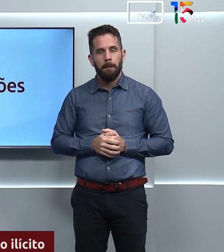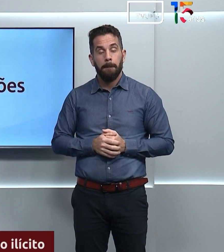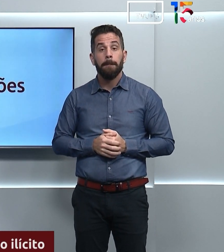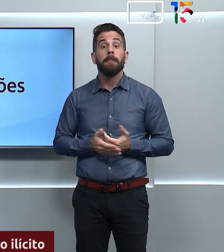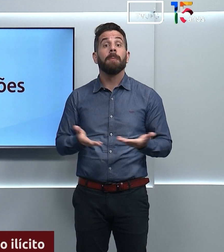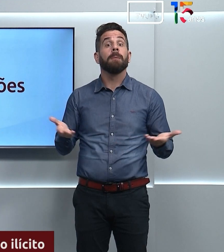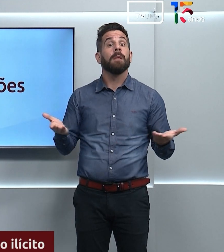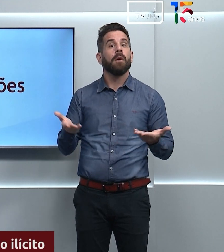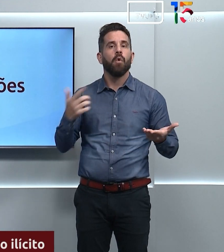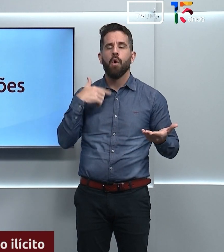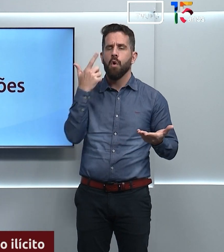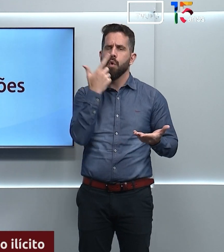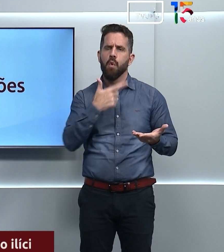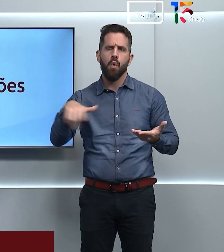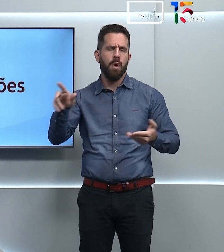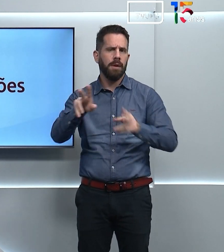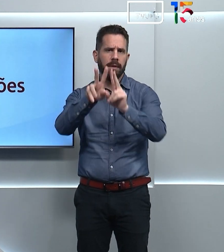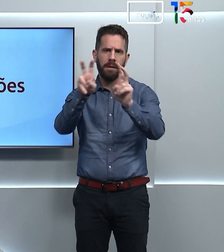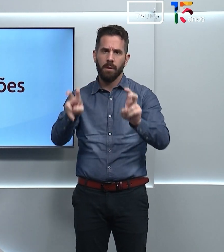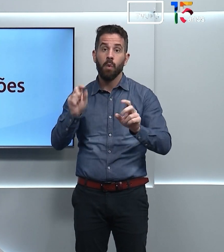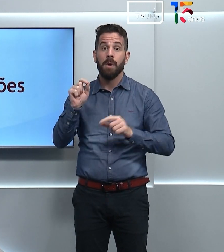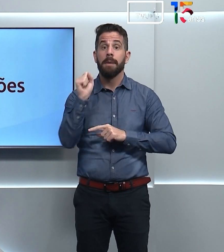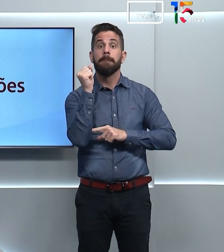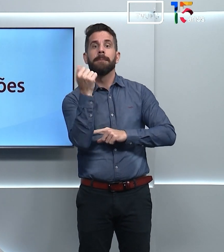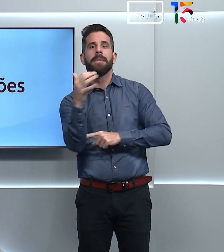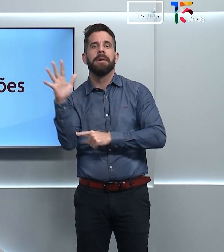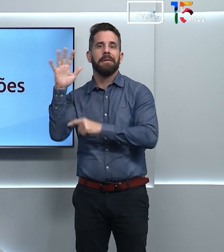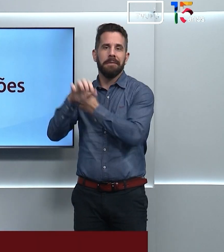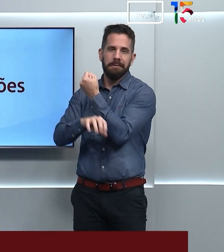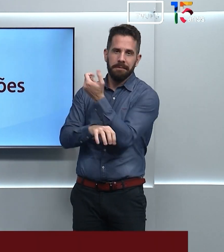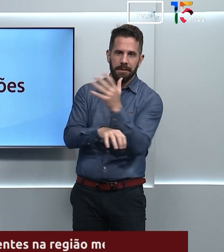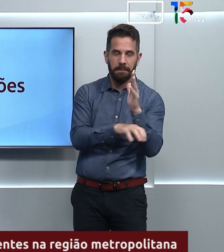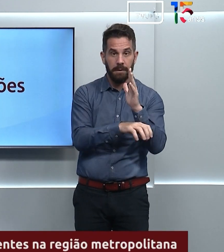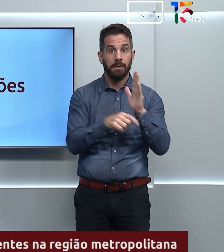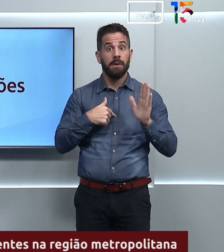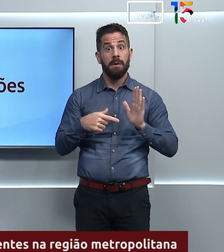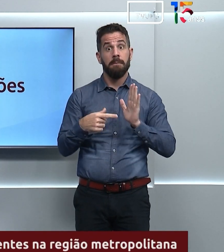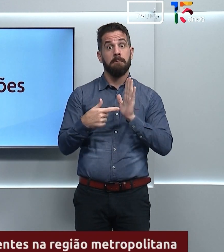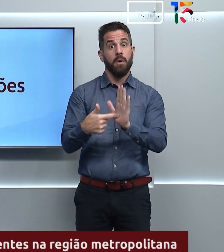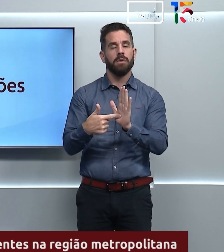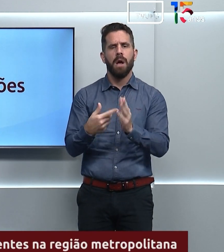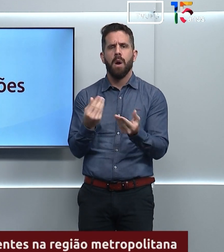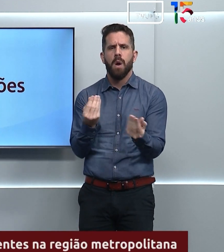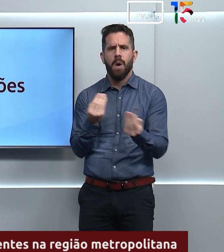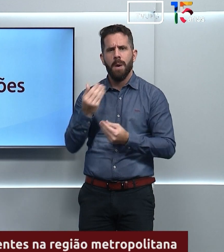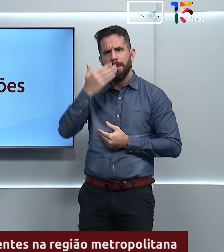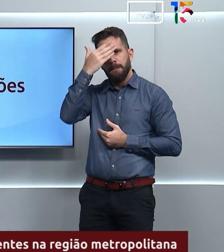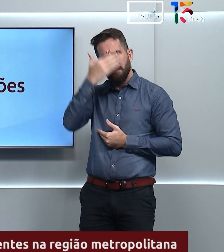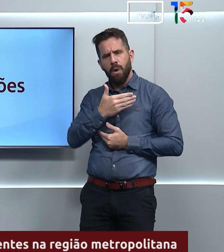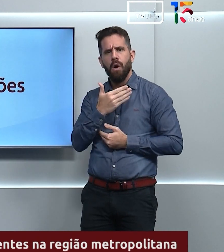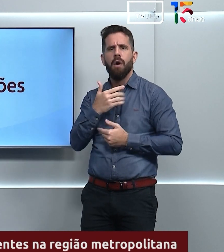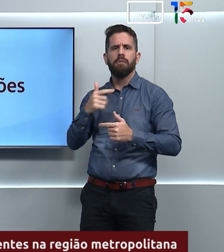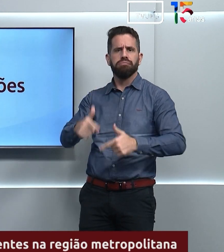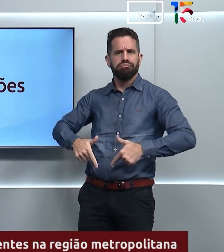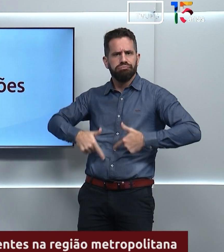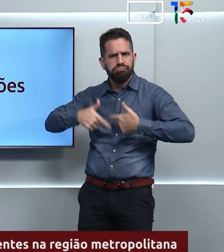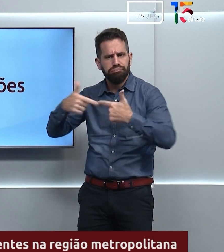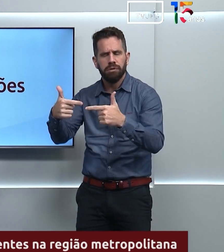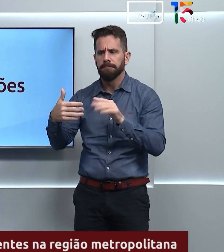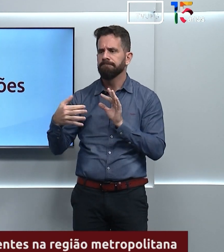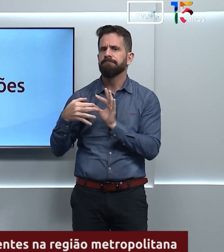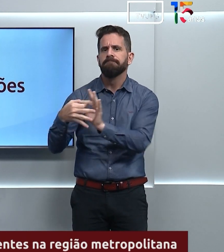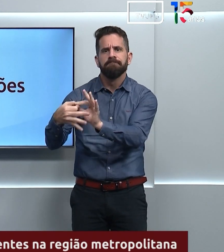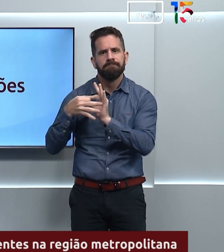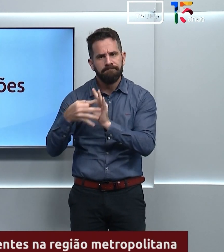Bom, e agora a gente muda para falar sobre meio ambiente e para te mostrar uma iniciativa que tenta resgatar a convivência